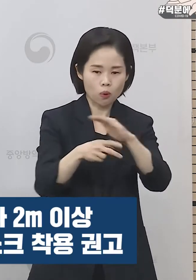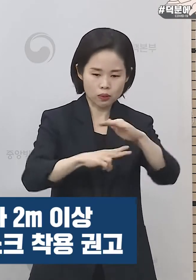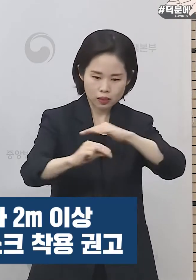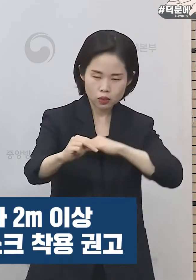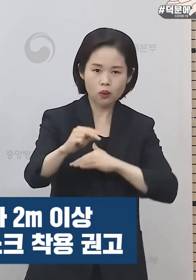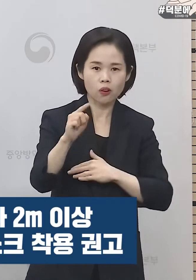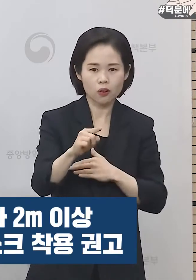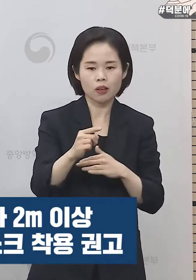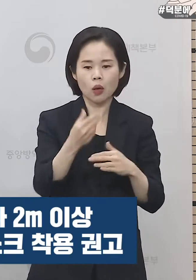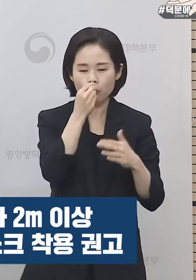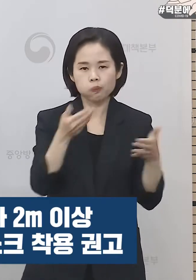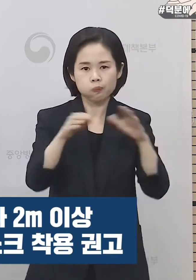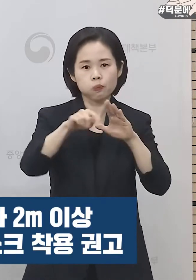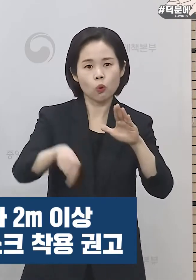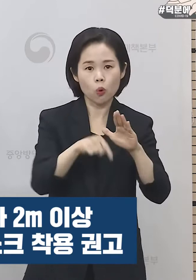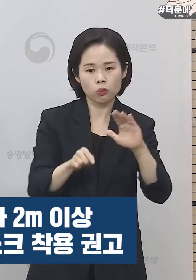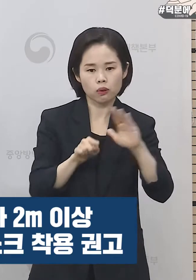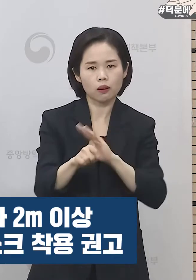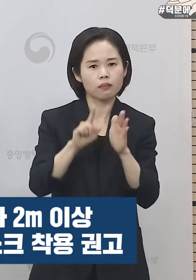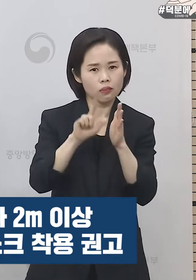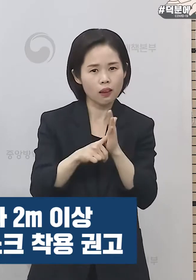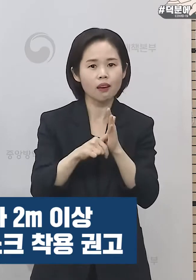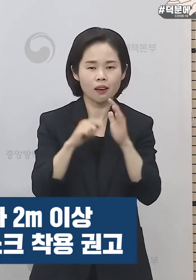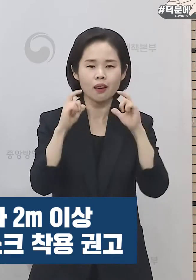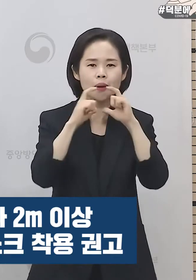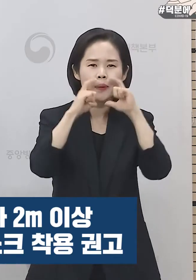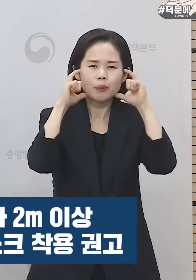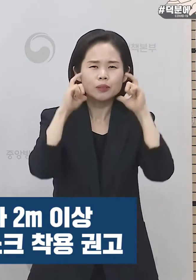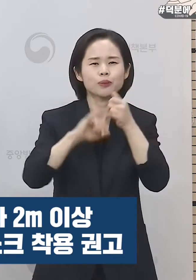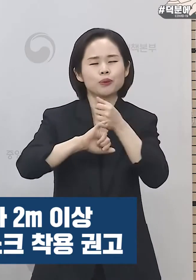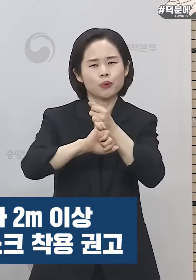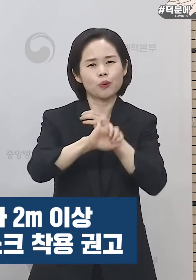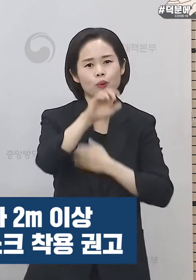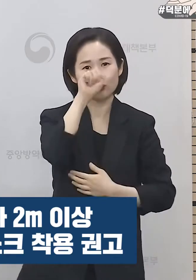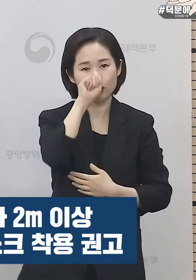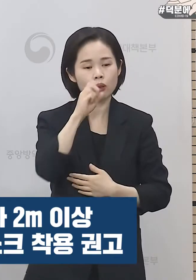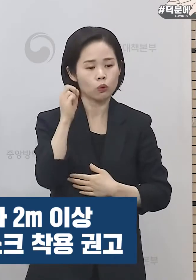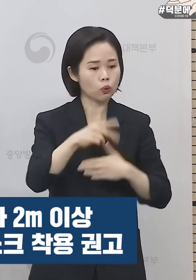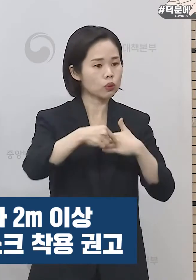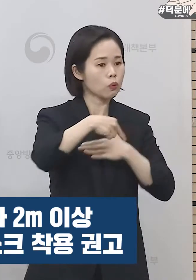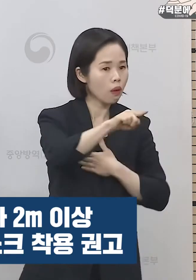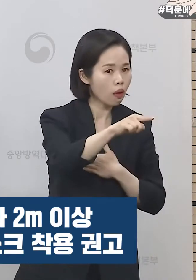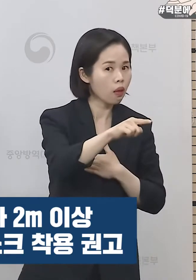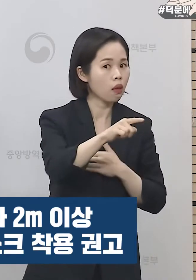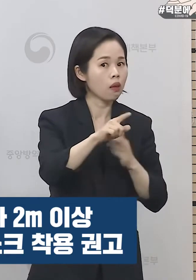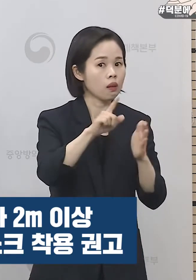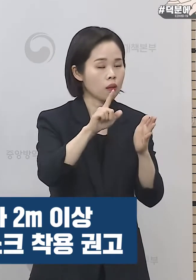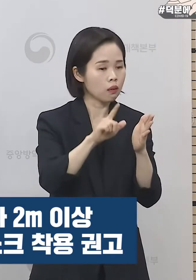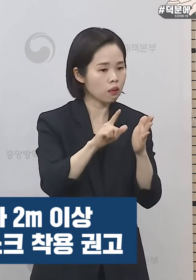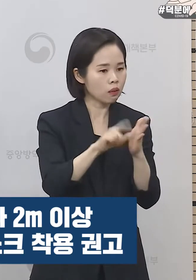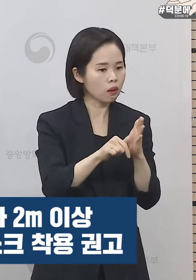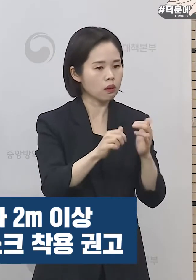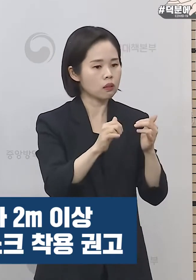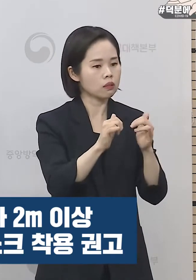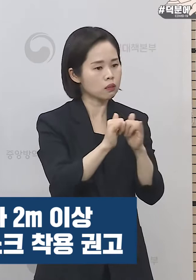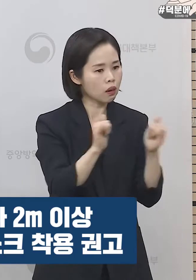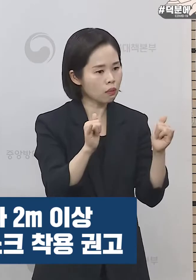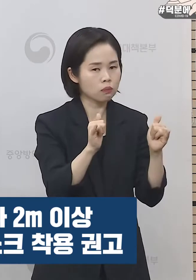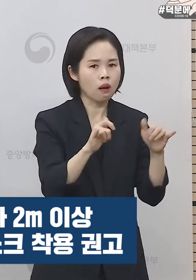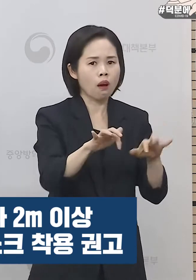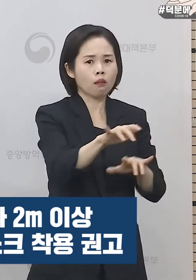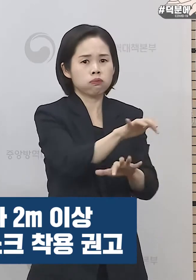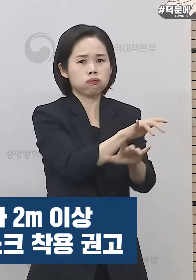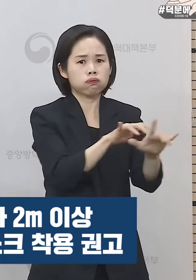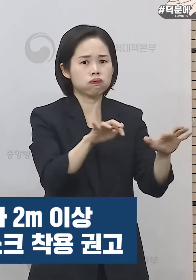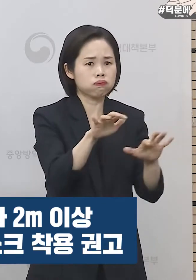또는 신뢰 다중 이용 시설을 이용하는 경우 교실 왜 라고 하더라도 다른 사람과 2 멘탈 이상의 거리